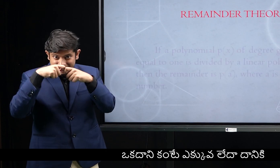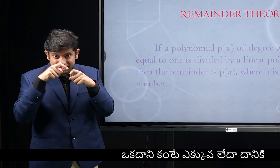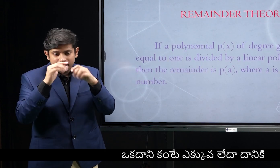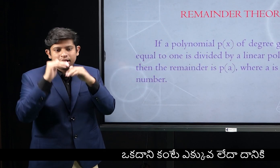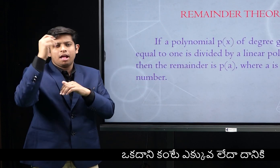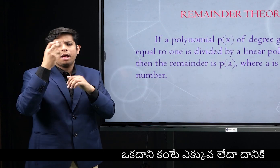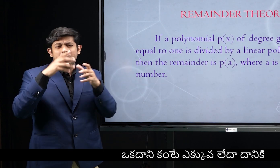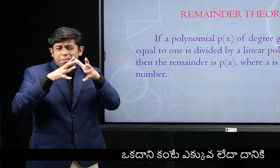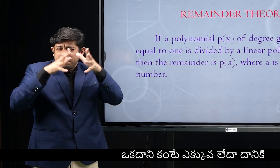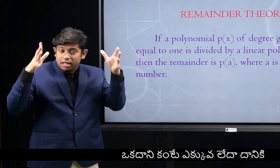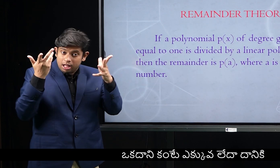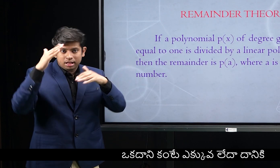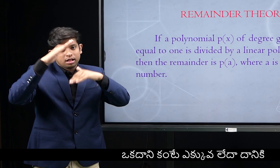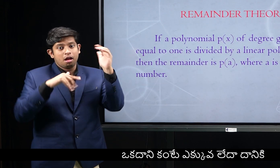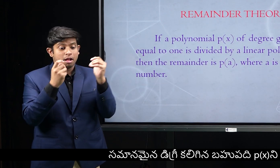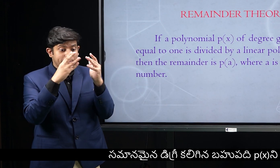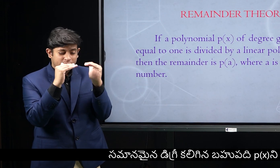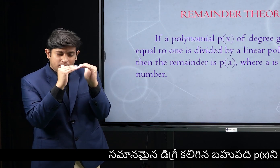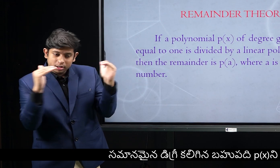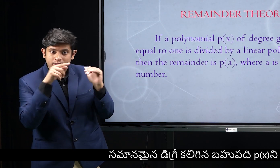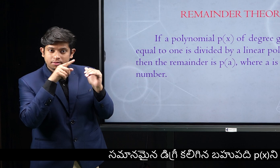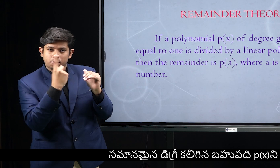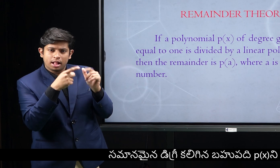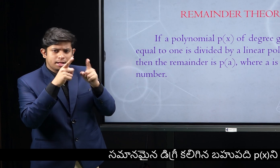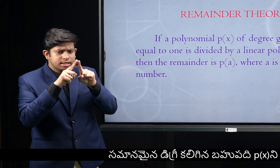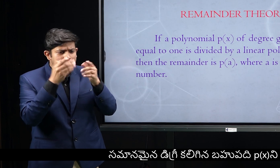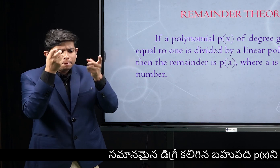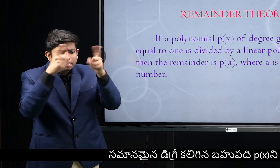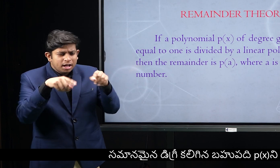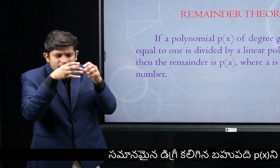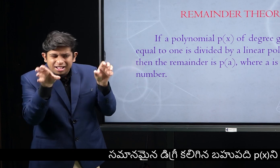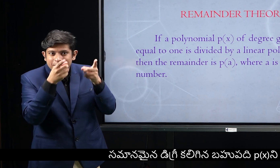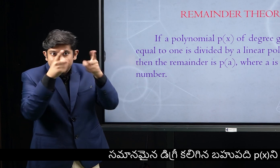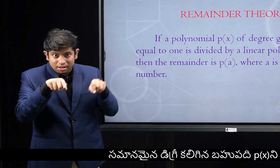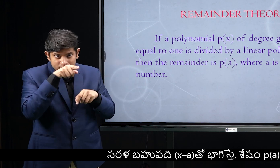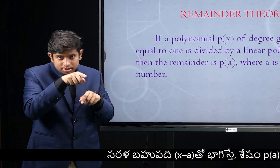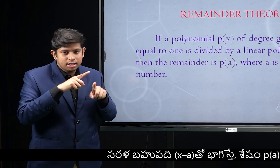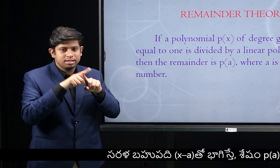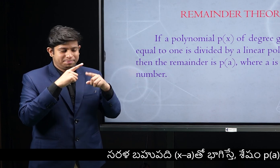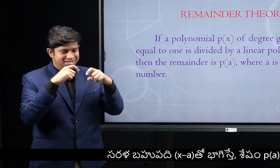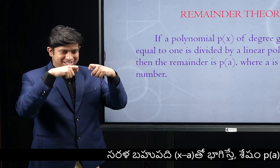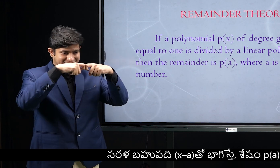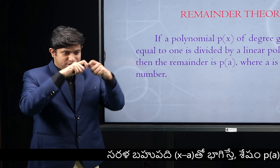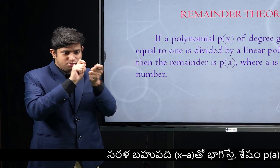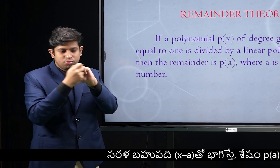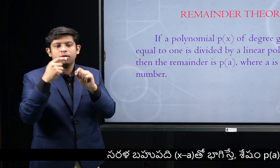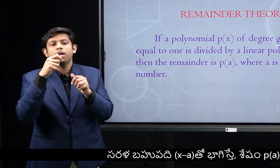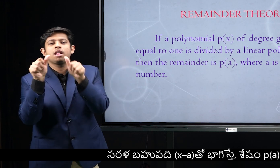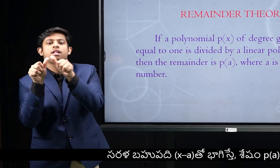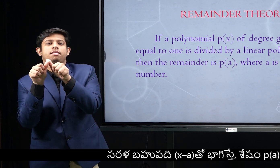ఒకదానికంటే ఎక్కువ లేదా దానికి సమానమైన డిగ్రీ కలిగిన బహుపది px ని సరళ బహుపది x - aతో